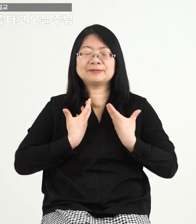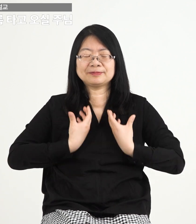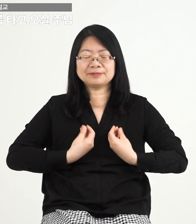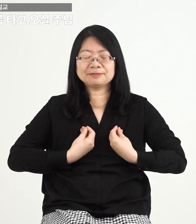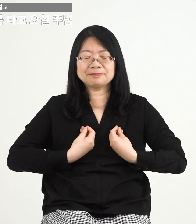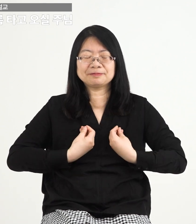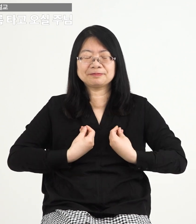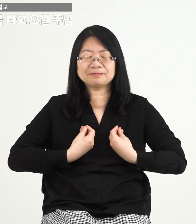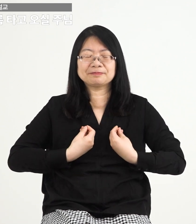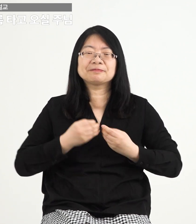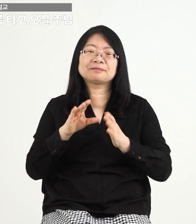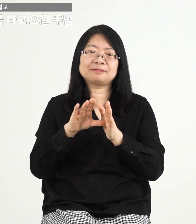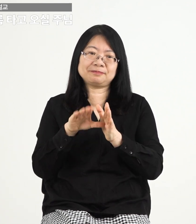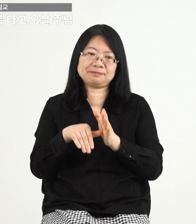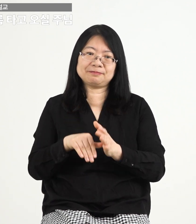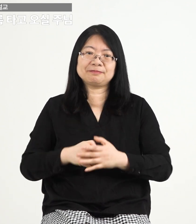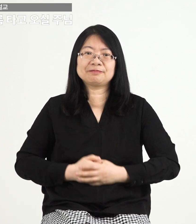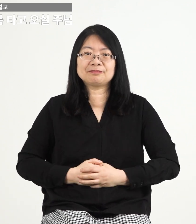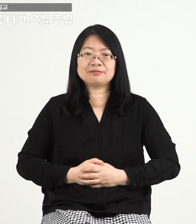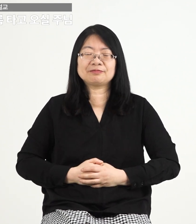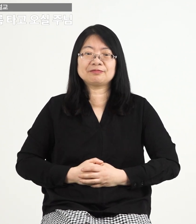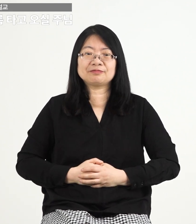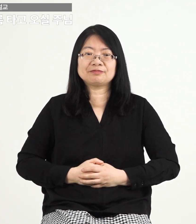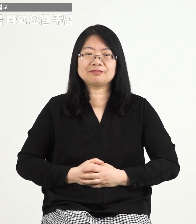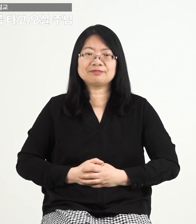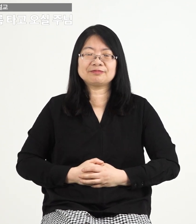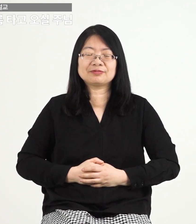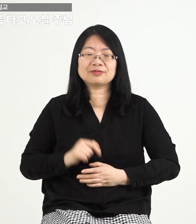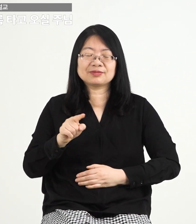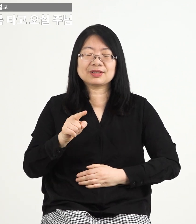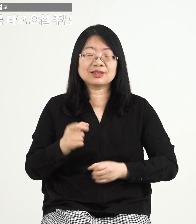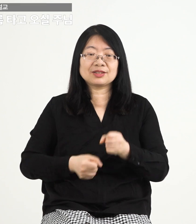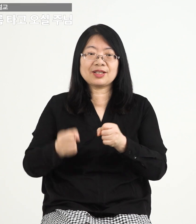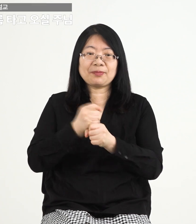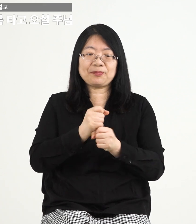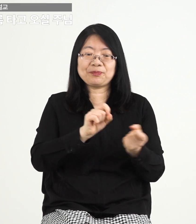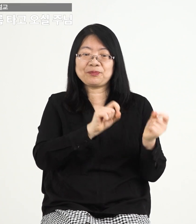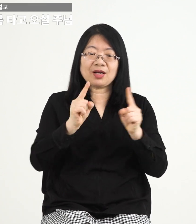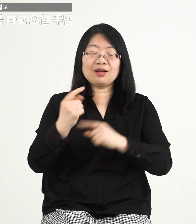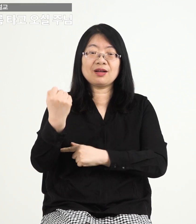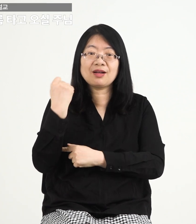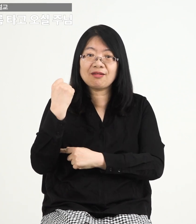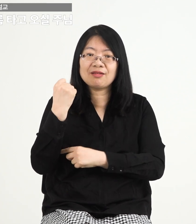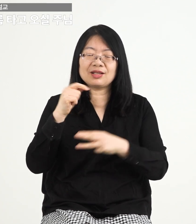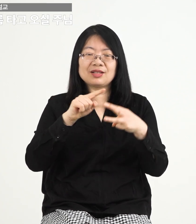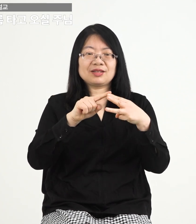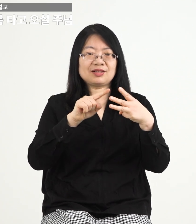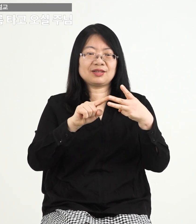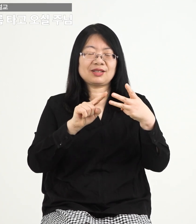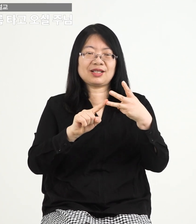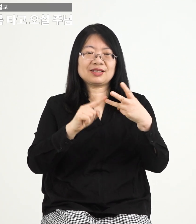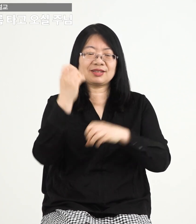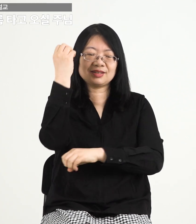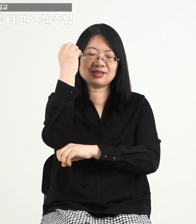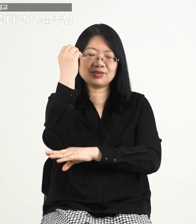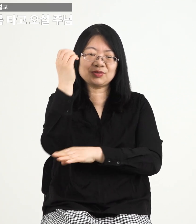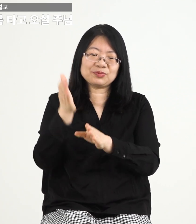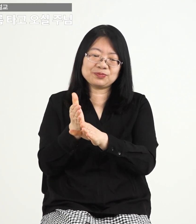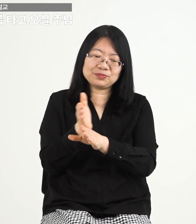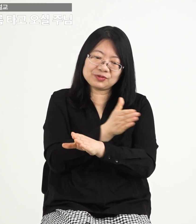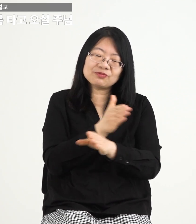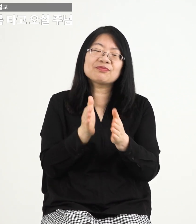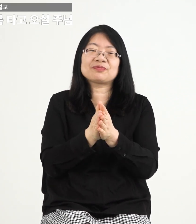때 그 회복력은 세 가지 기초에서 시작이 되는데,